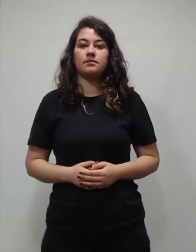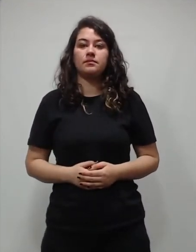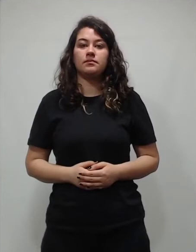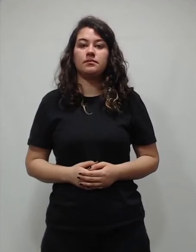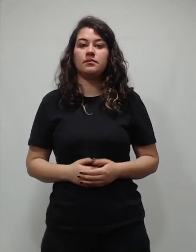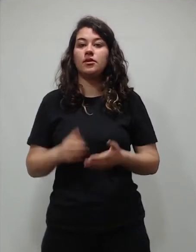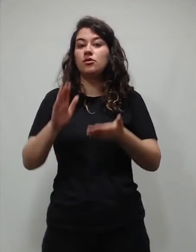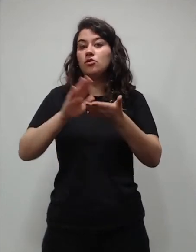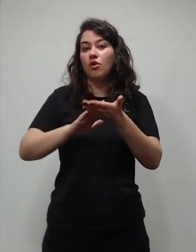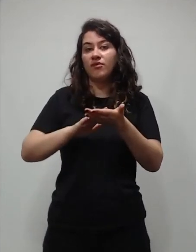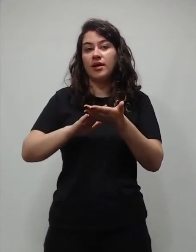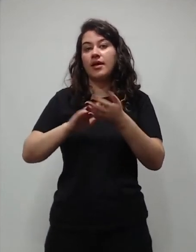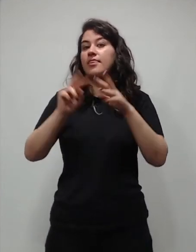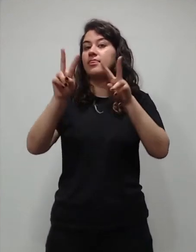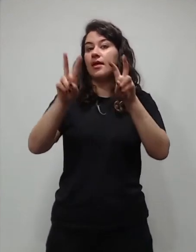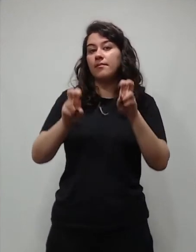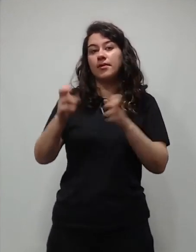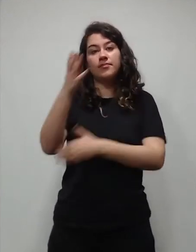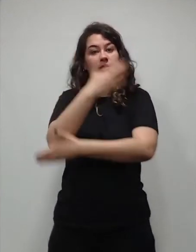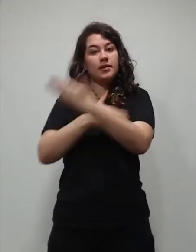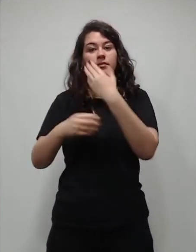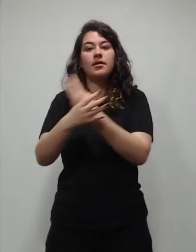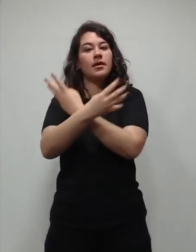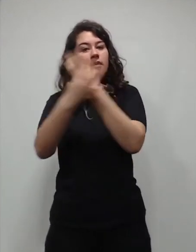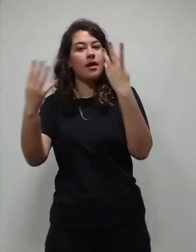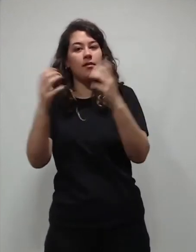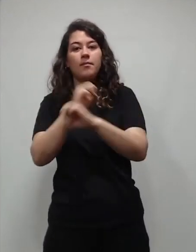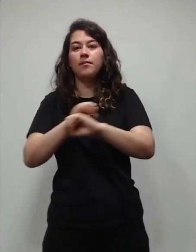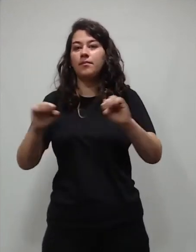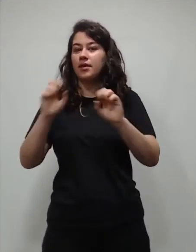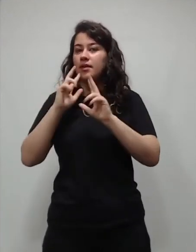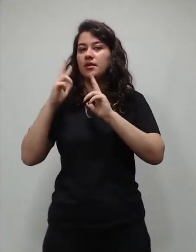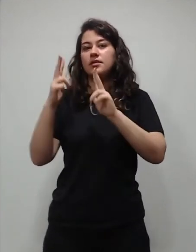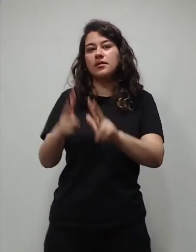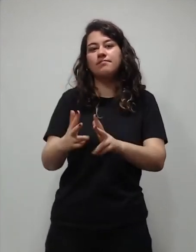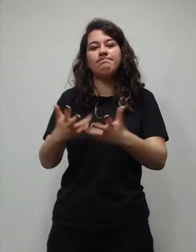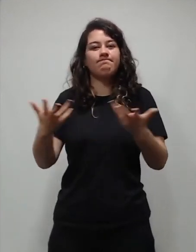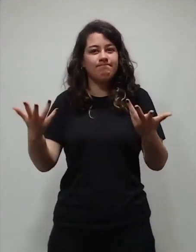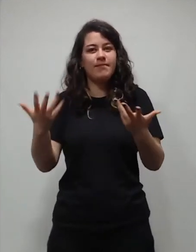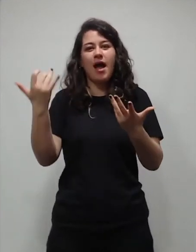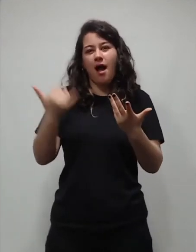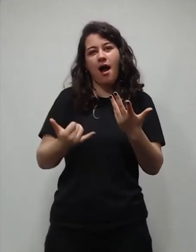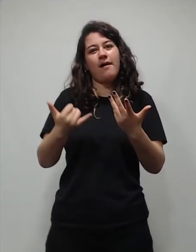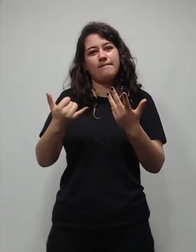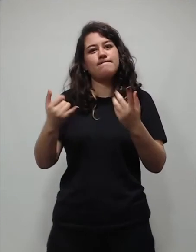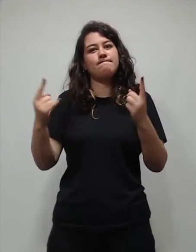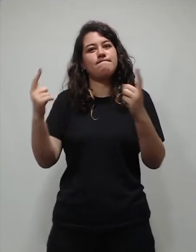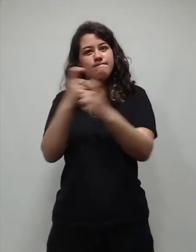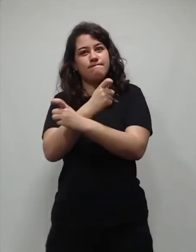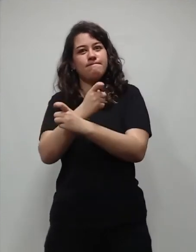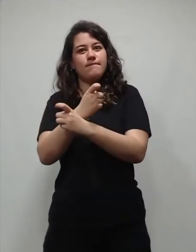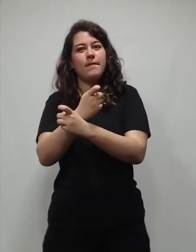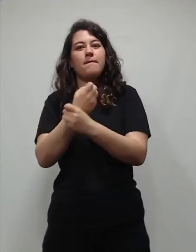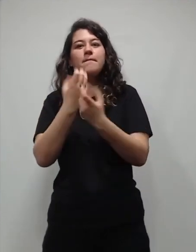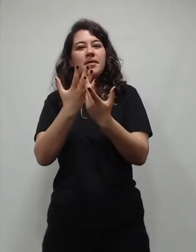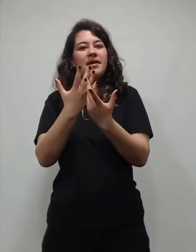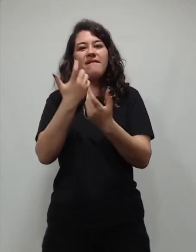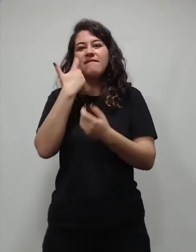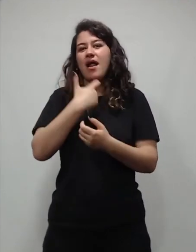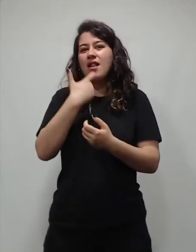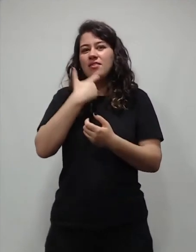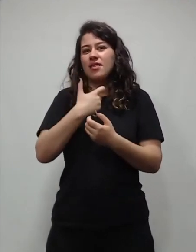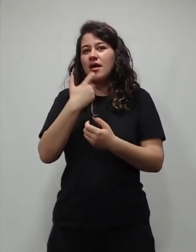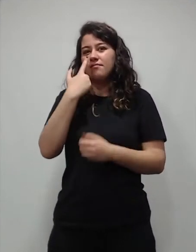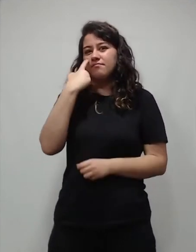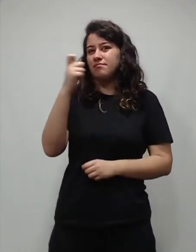Con respecto a las discapacidades en general, podemos decir que tenemos una gran dificultad porque no se aprecia a